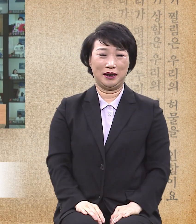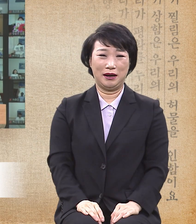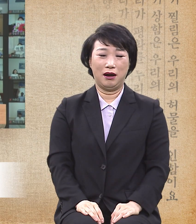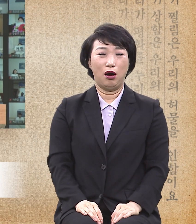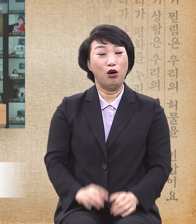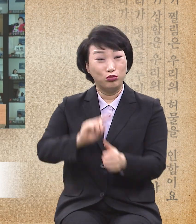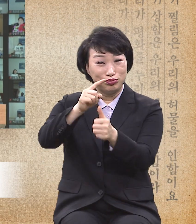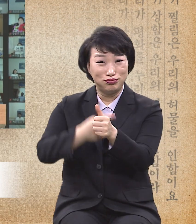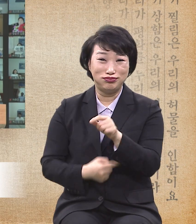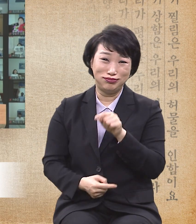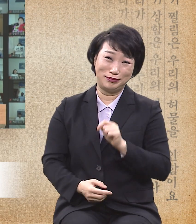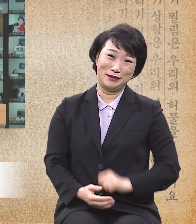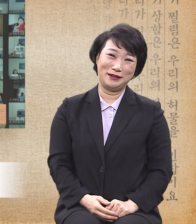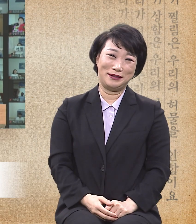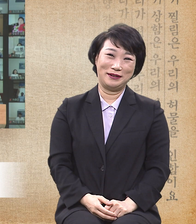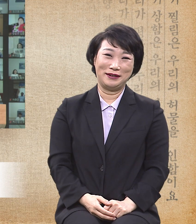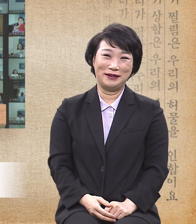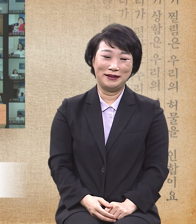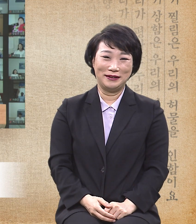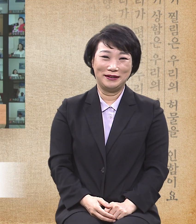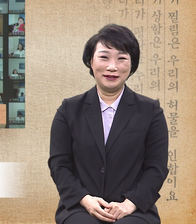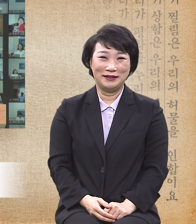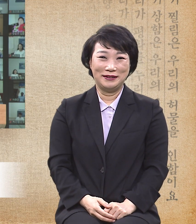너무 당연하지 않아요.